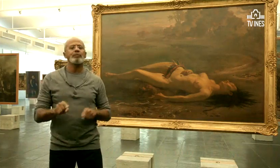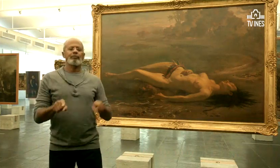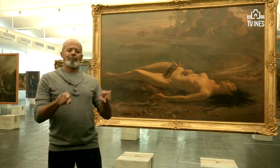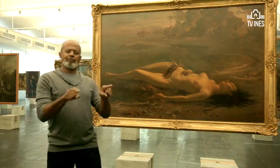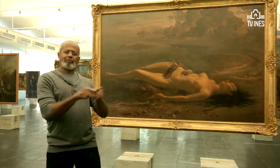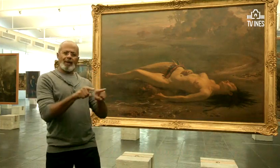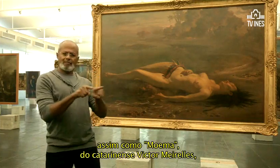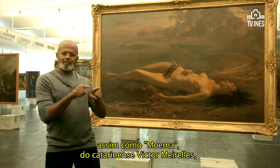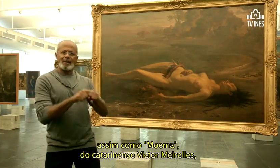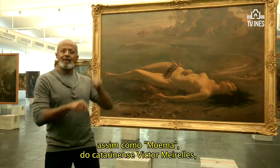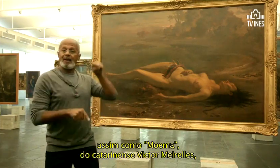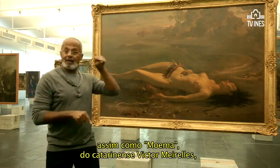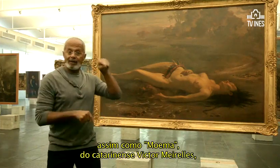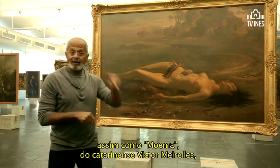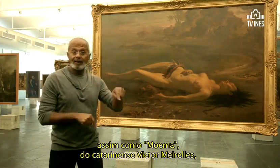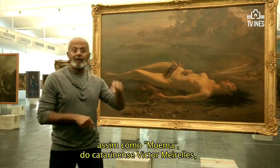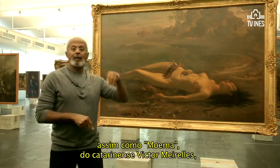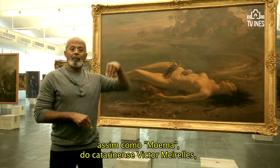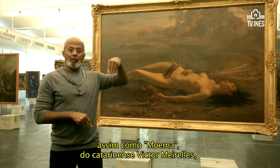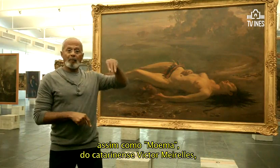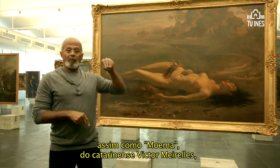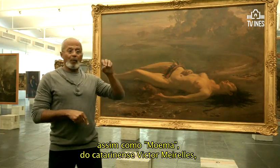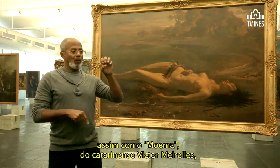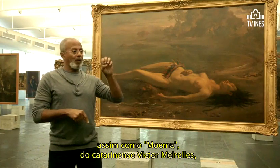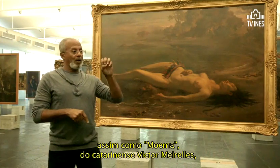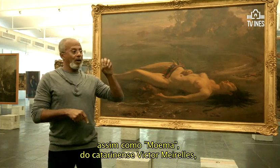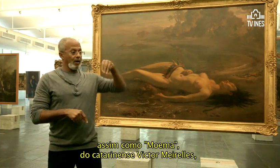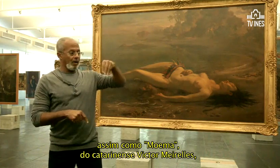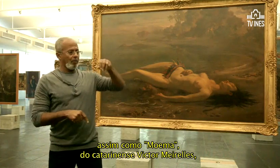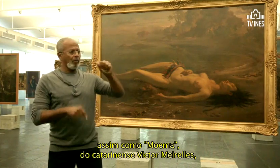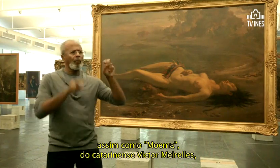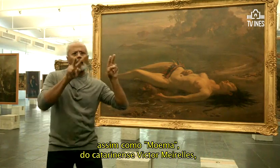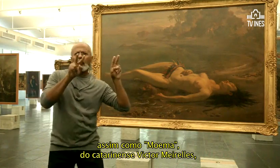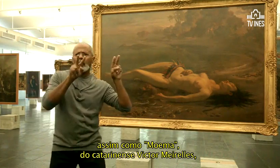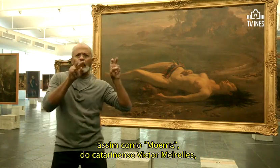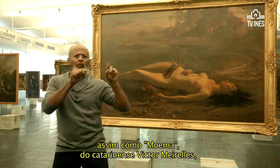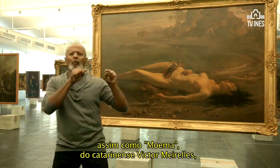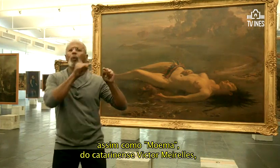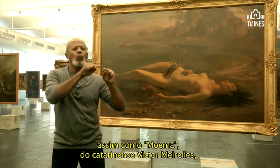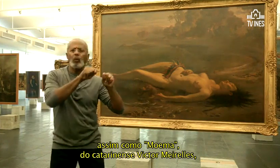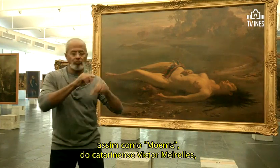Assim como Moema.